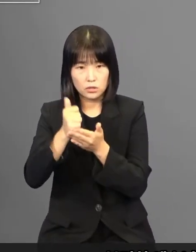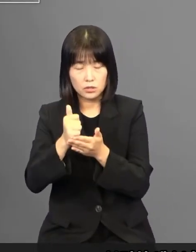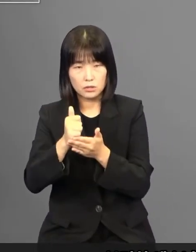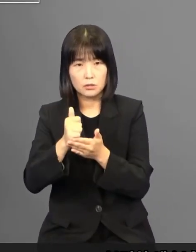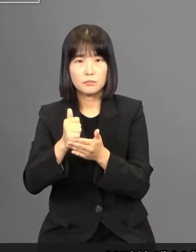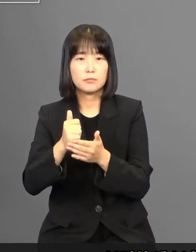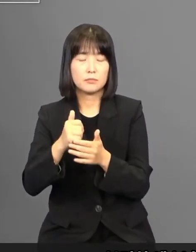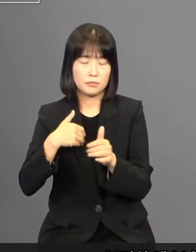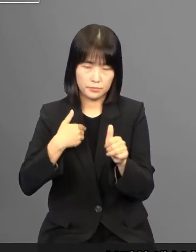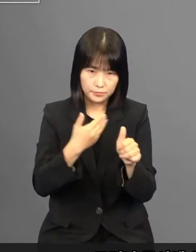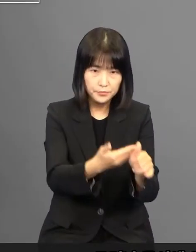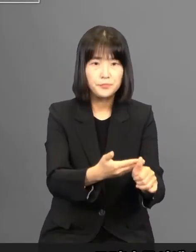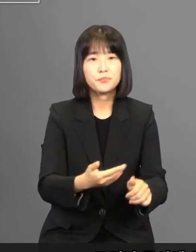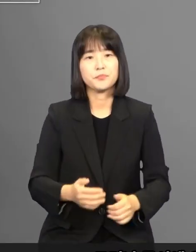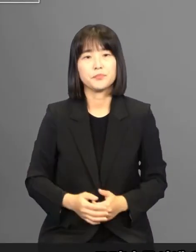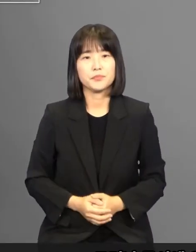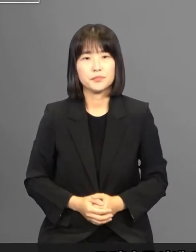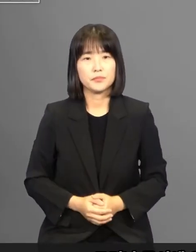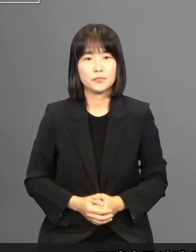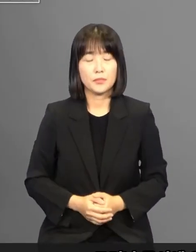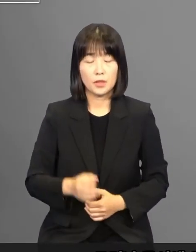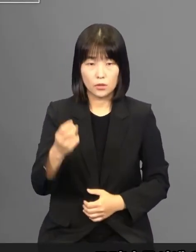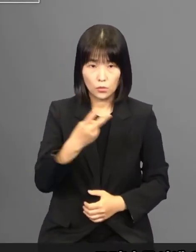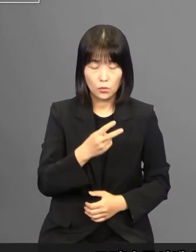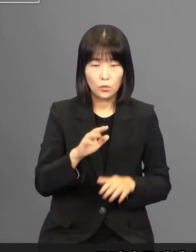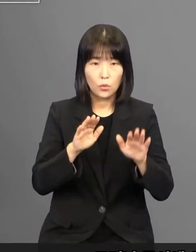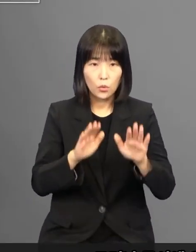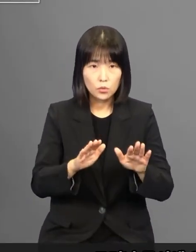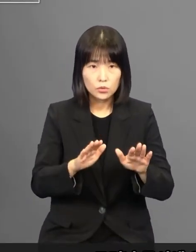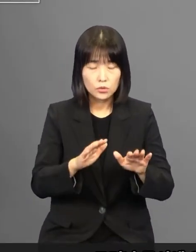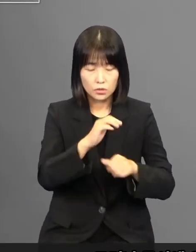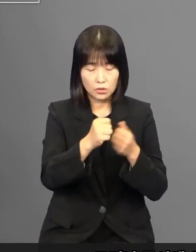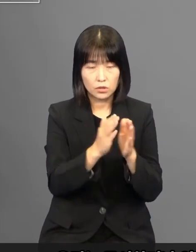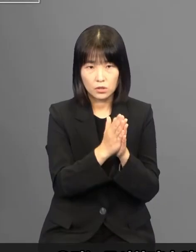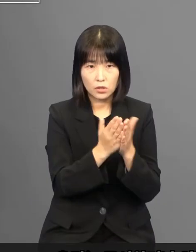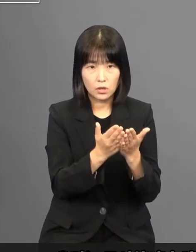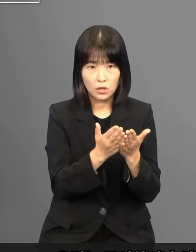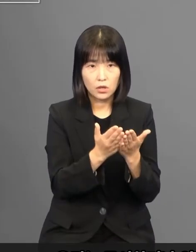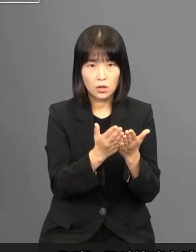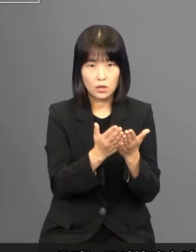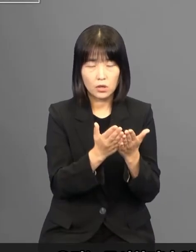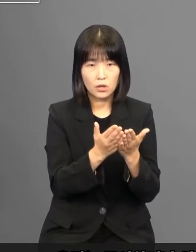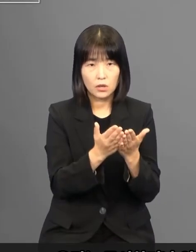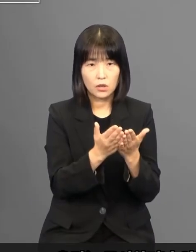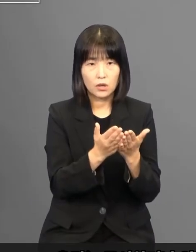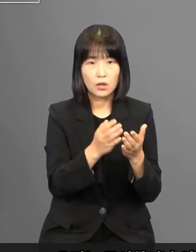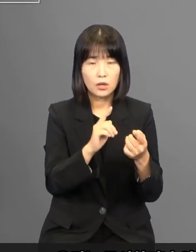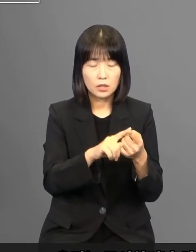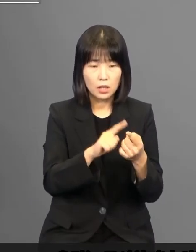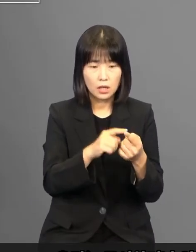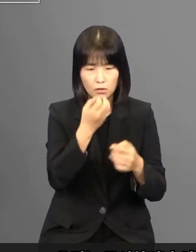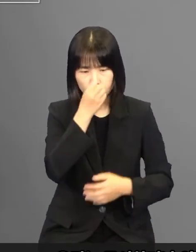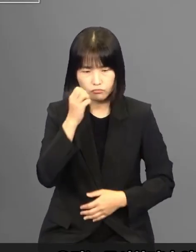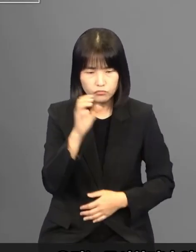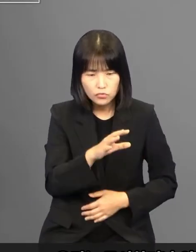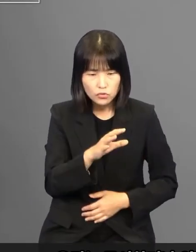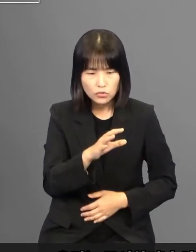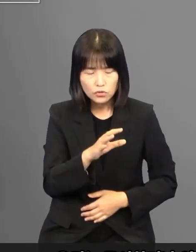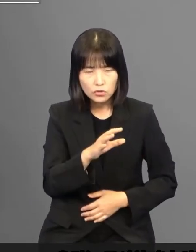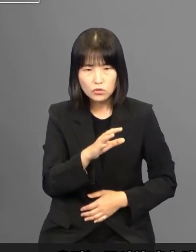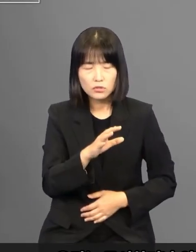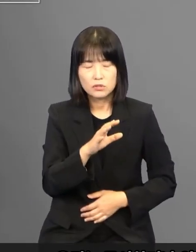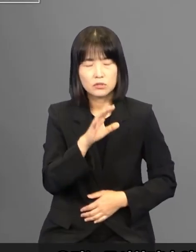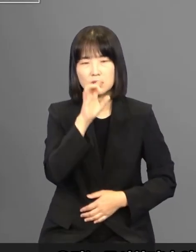주고 계십니다. 그러나 동시에 오늘 본문의 엄중한 경고를 우리는 무시하거나